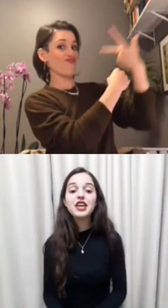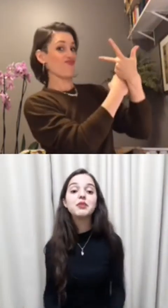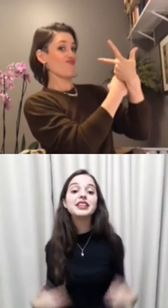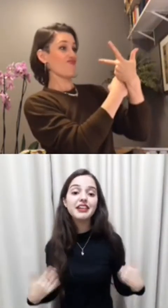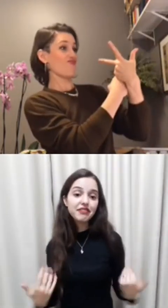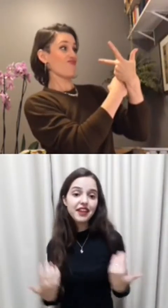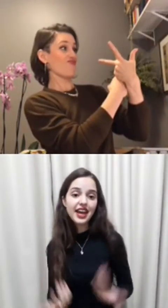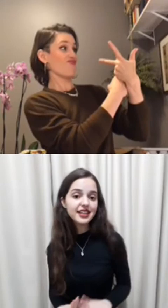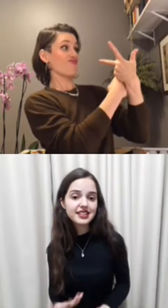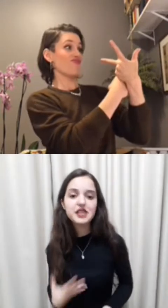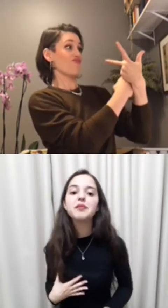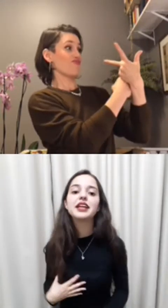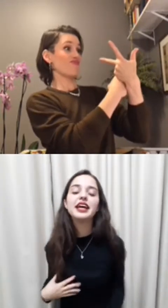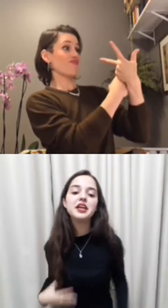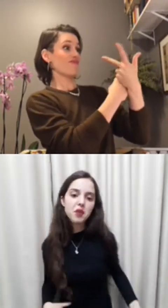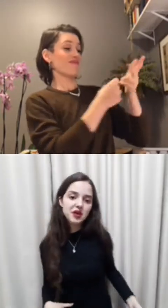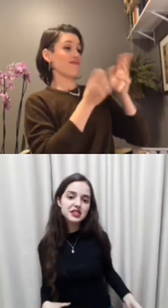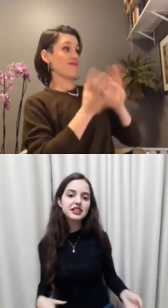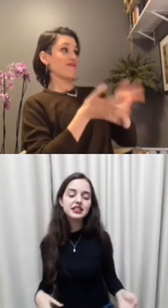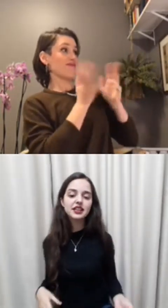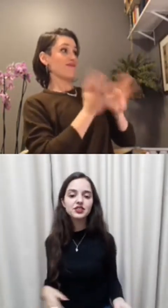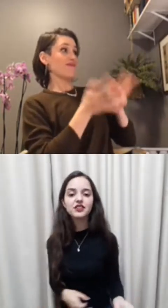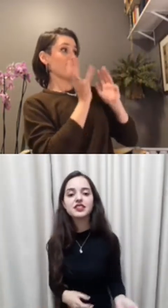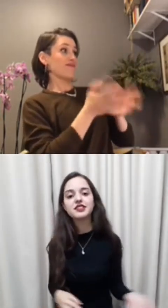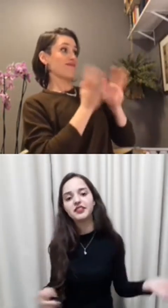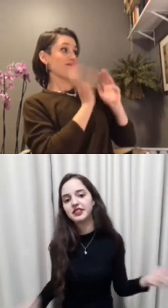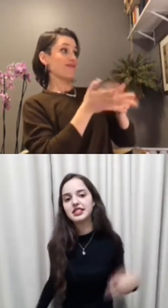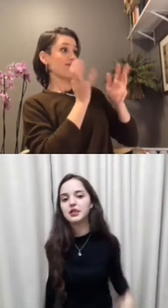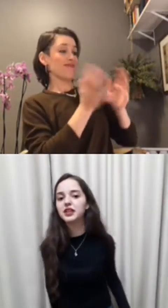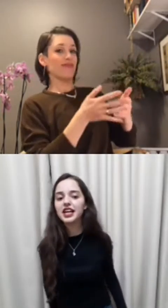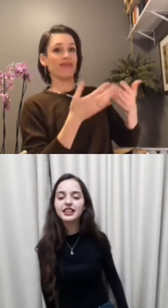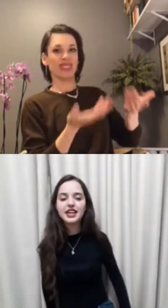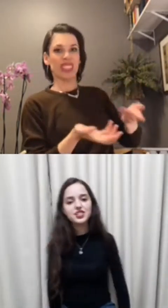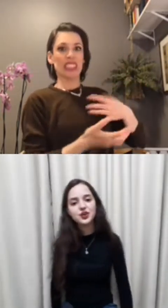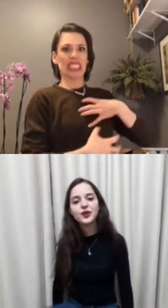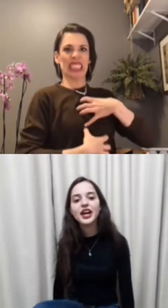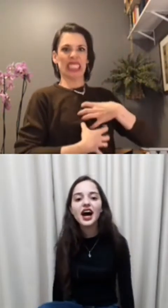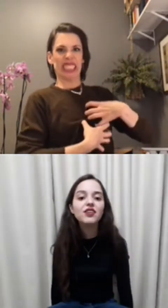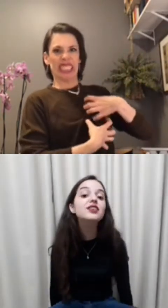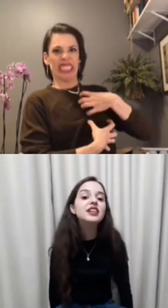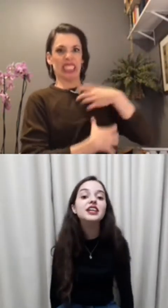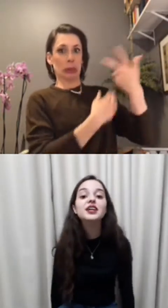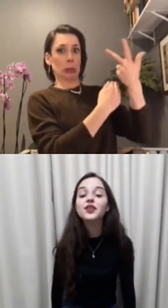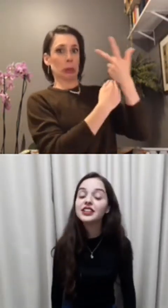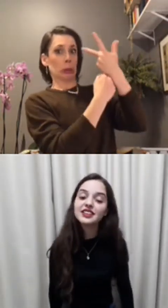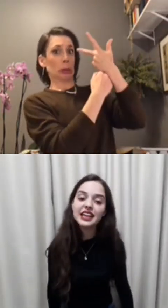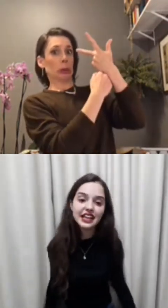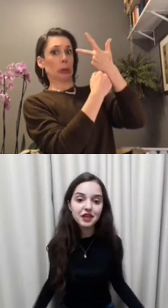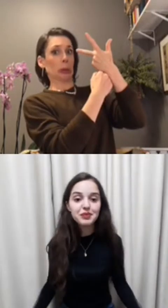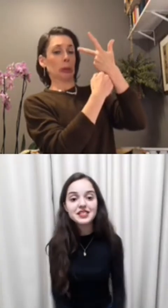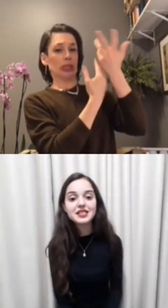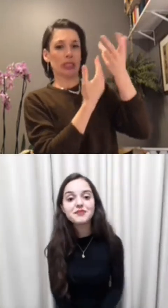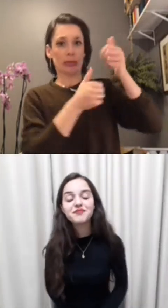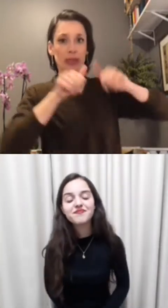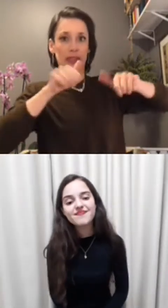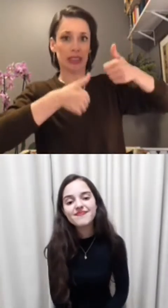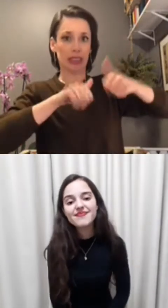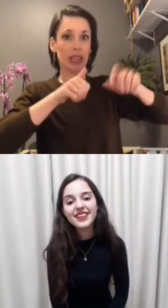e uma TV em cima, né, que mostra tanto o que você vai fazer na modalidade oral quanto na